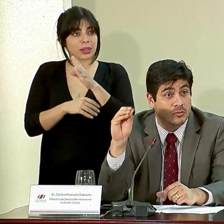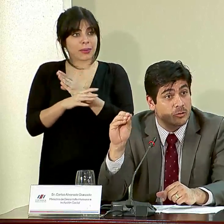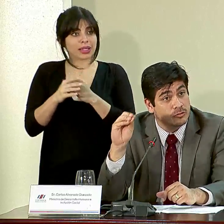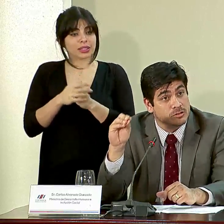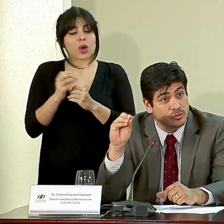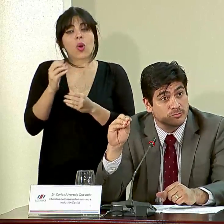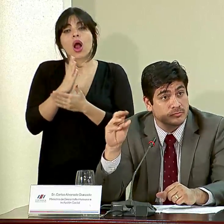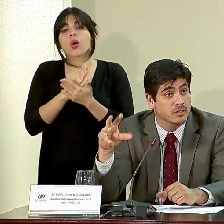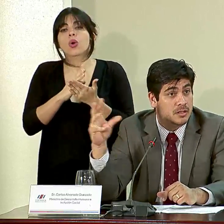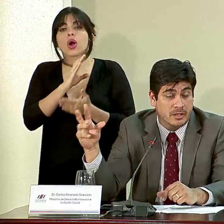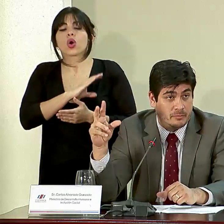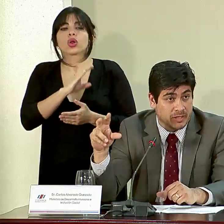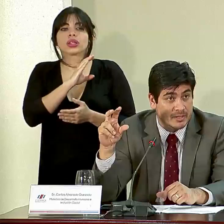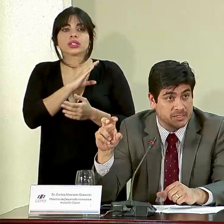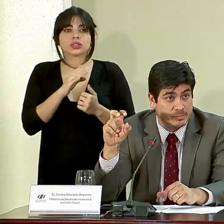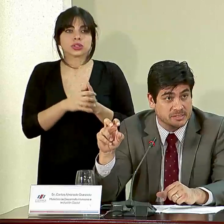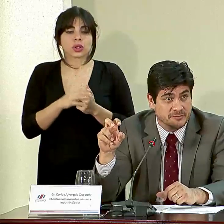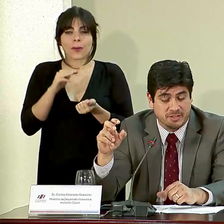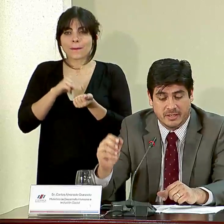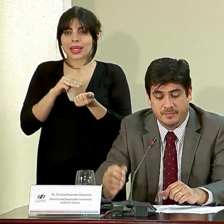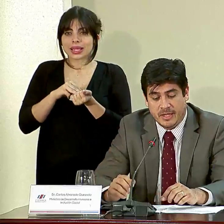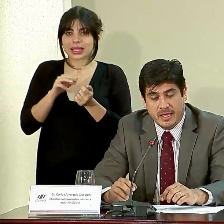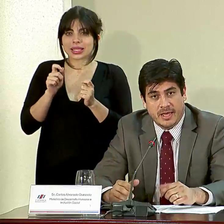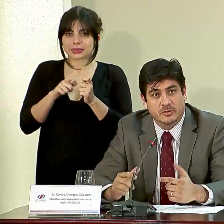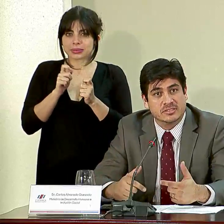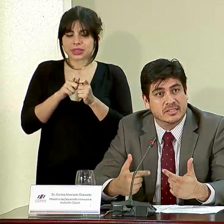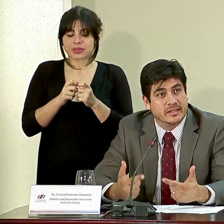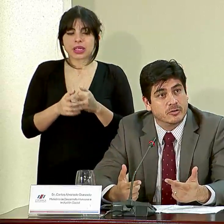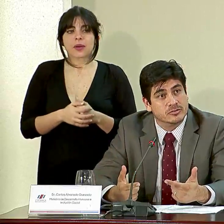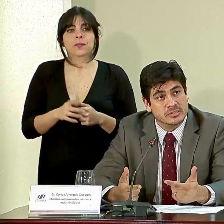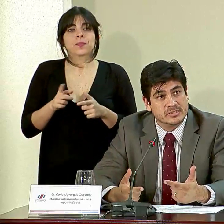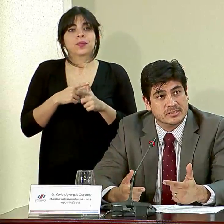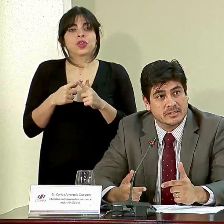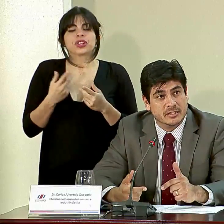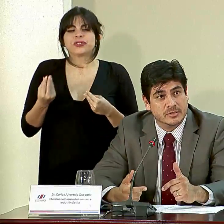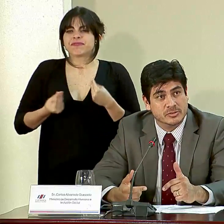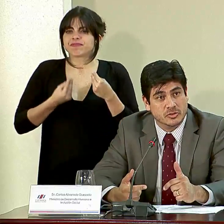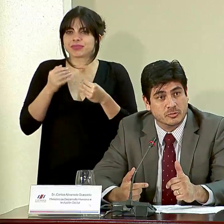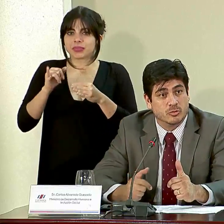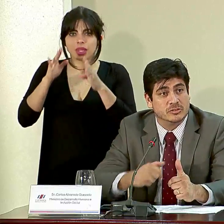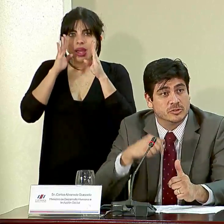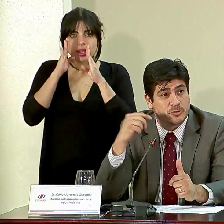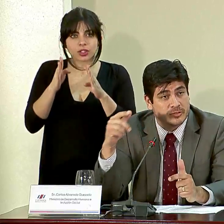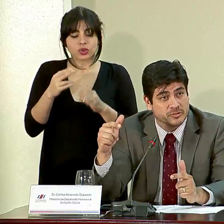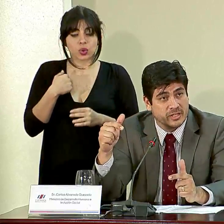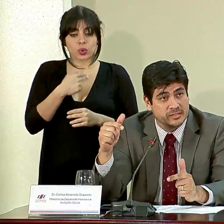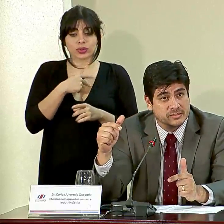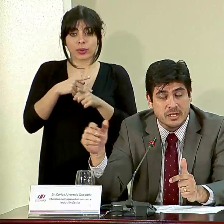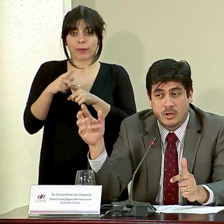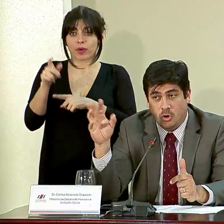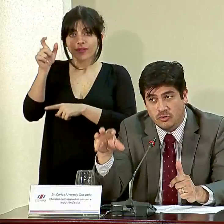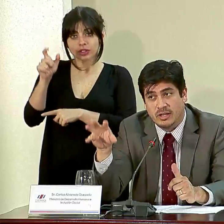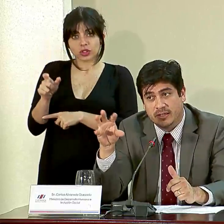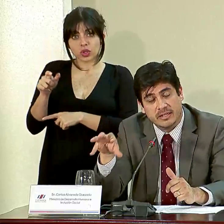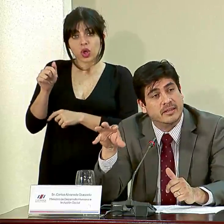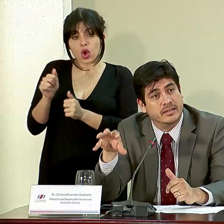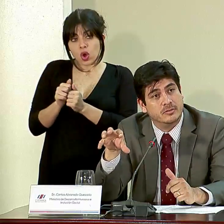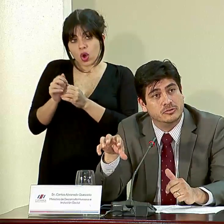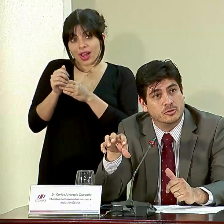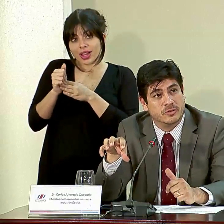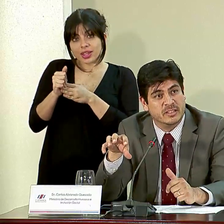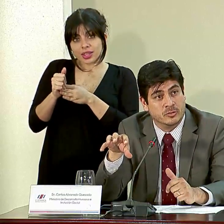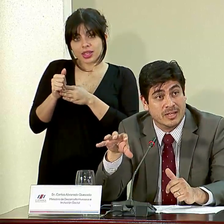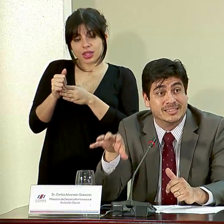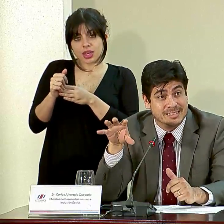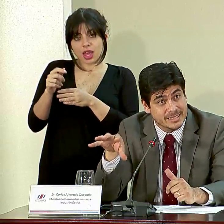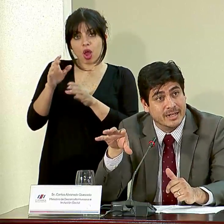discapacidad o alguna condición médica específica. Entonces, ¿en qué consiste esa intervención? Nuestros profesionales, con la guía de